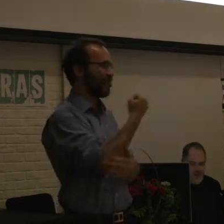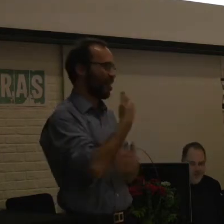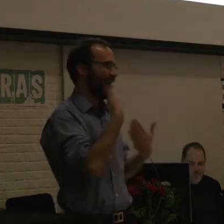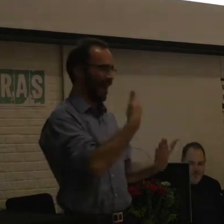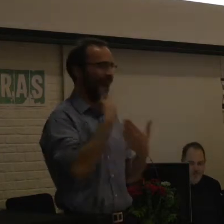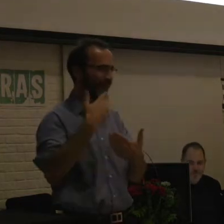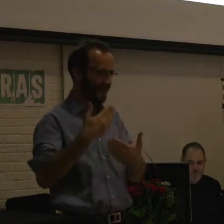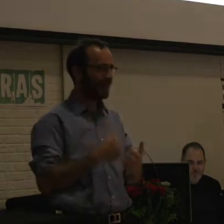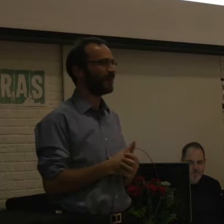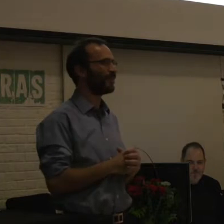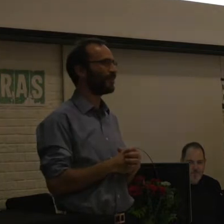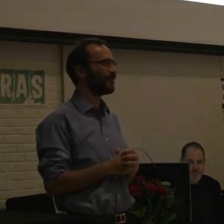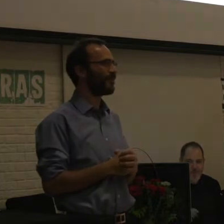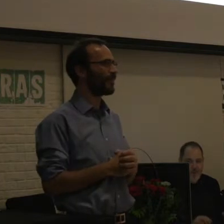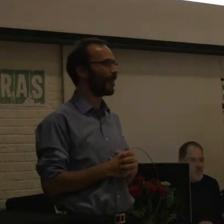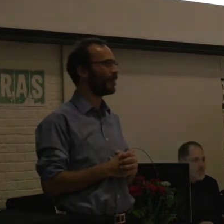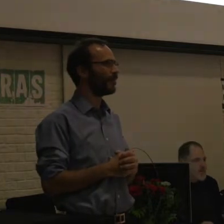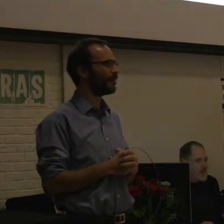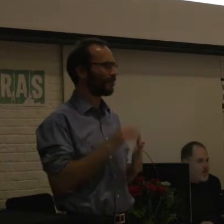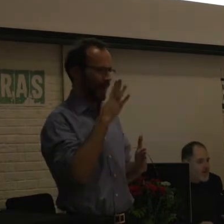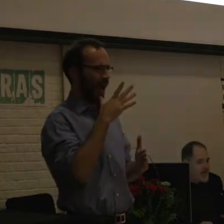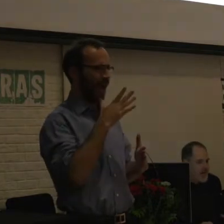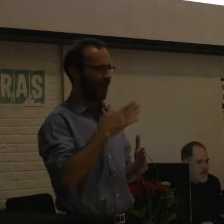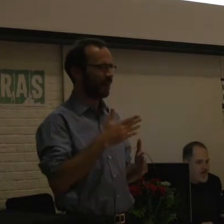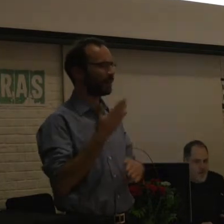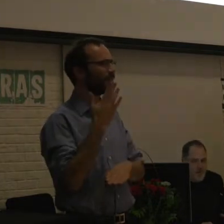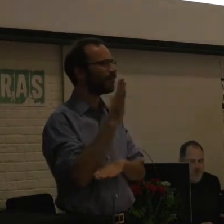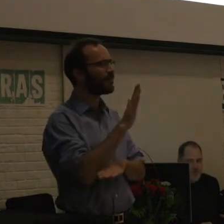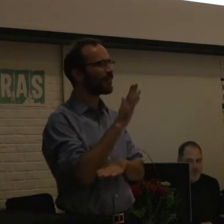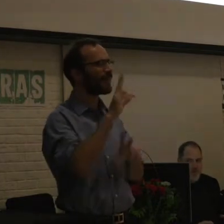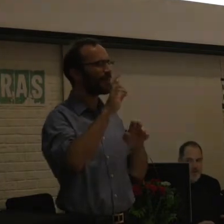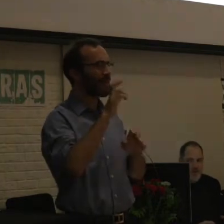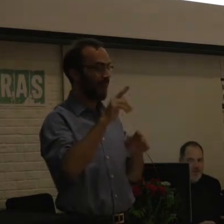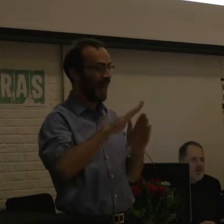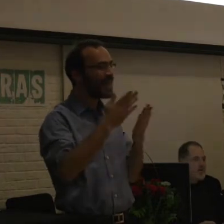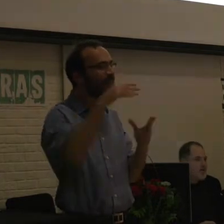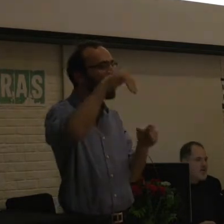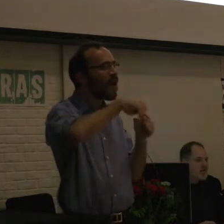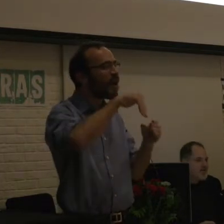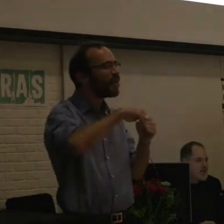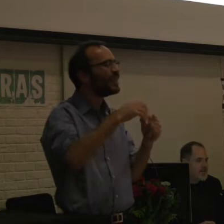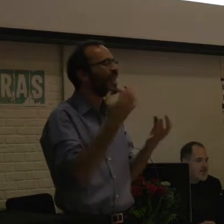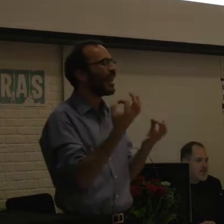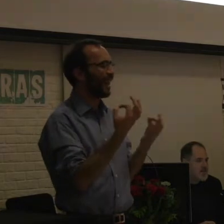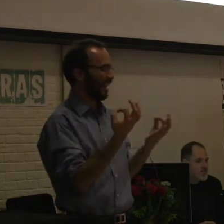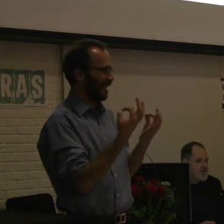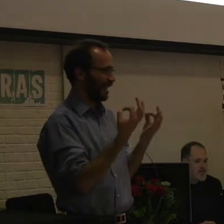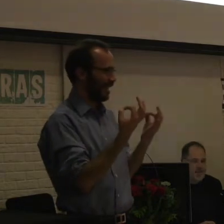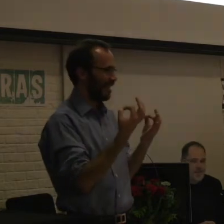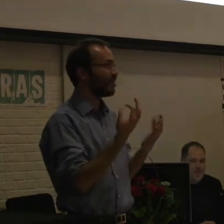ellos. Y vamos allá con qué nos vamos a encontrar en Crónicas del Madrid Secreto. Pues se trata